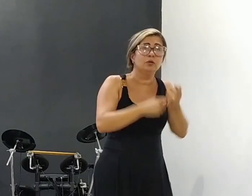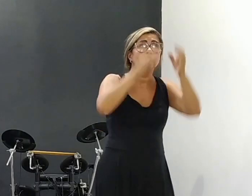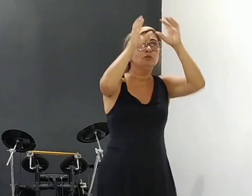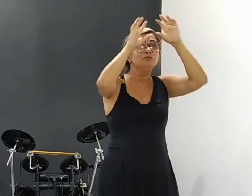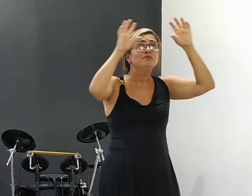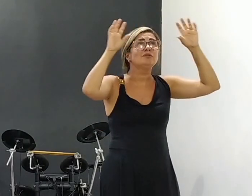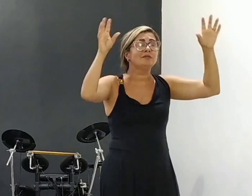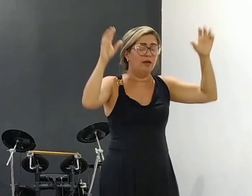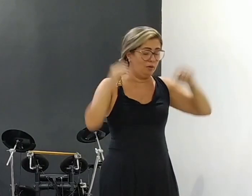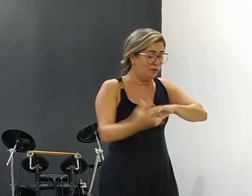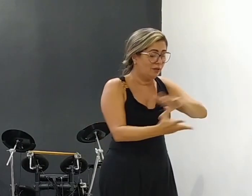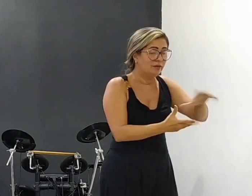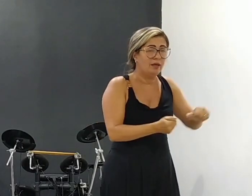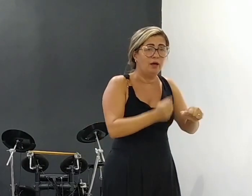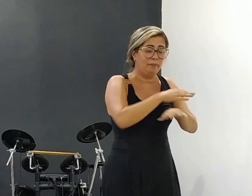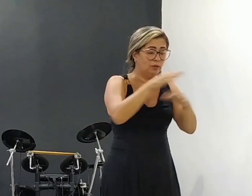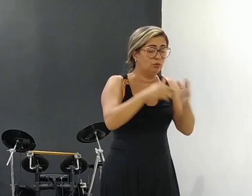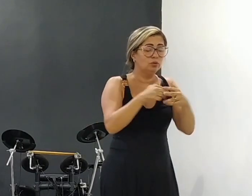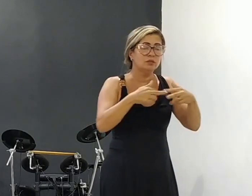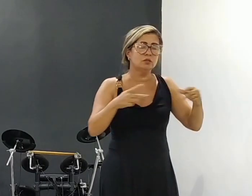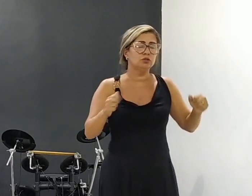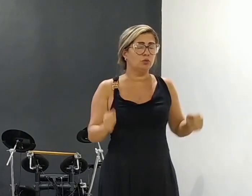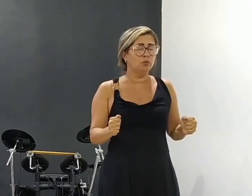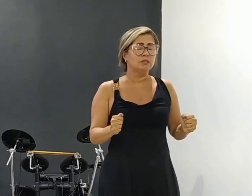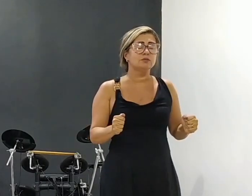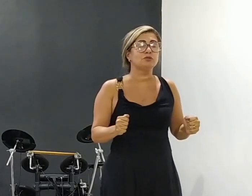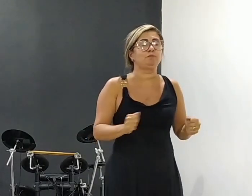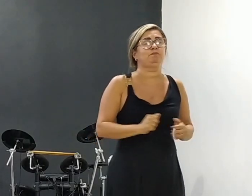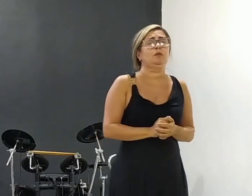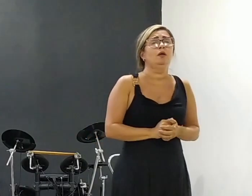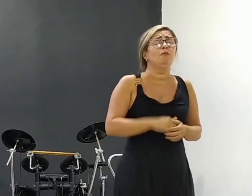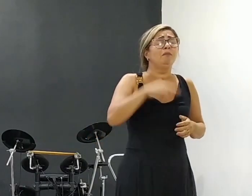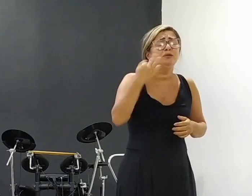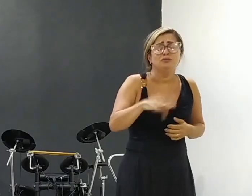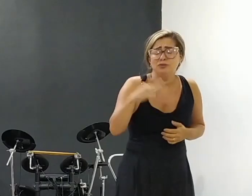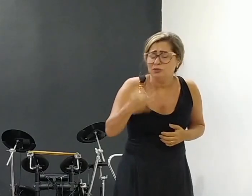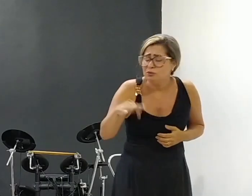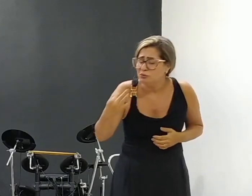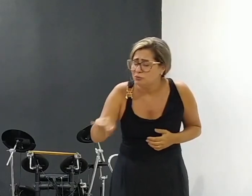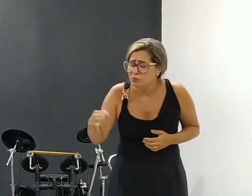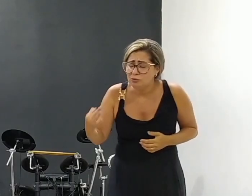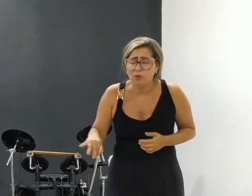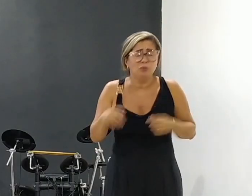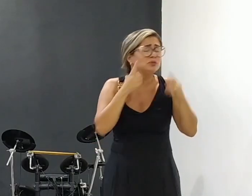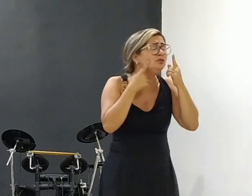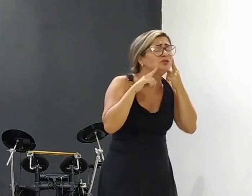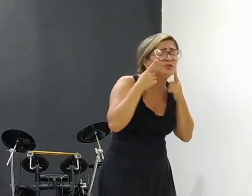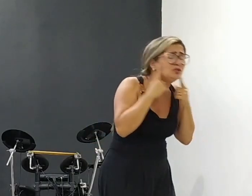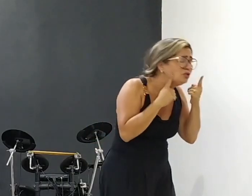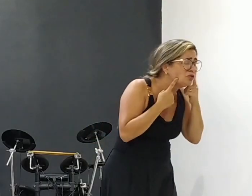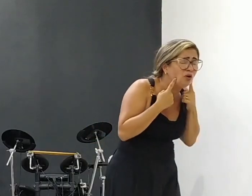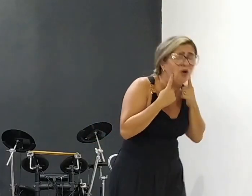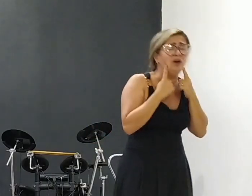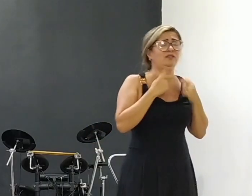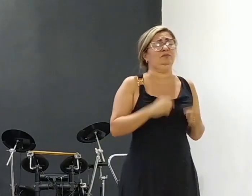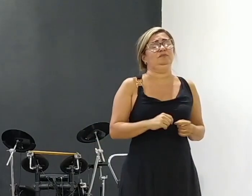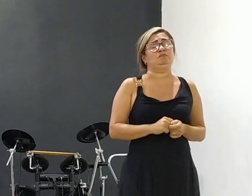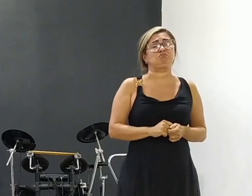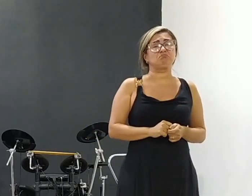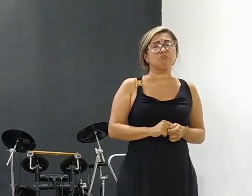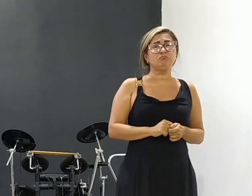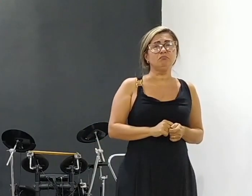céu e sobre a terra para todas as coisas. Por mais que doa, por mais que a gente chore, por mais que a gente